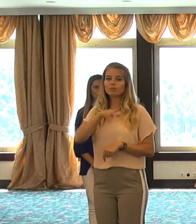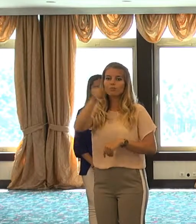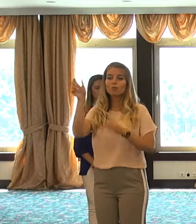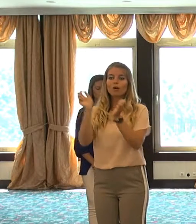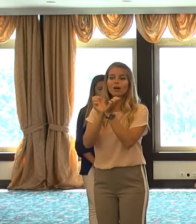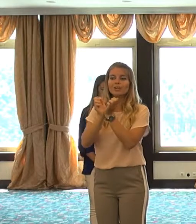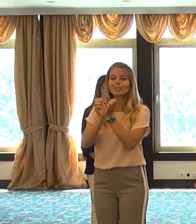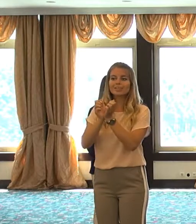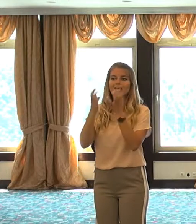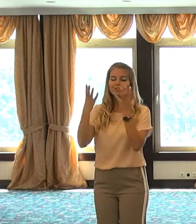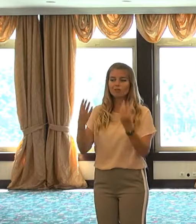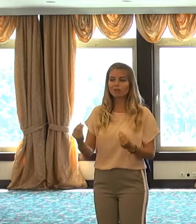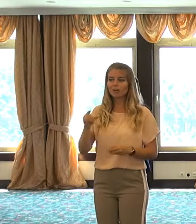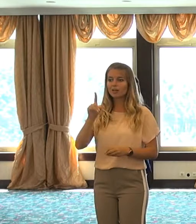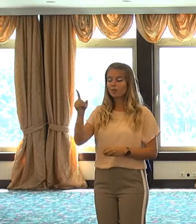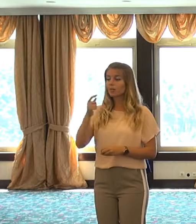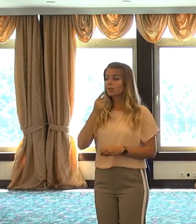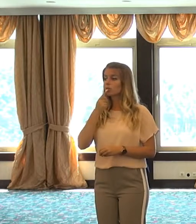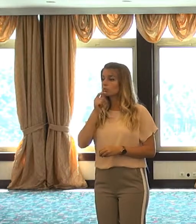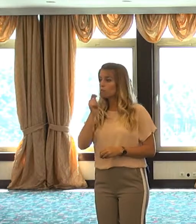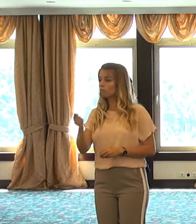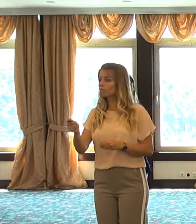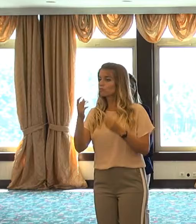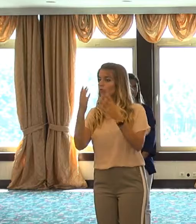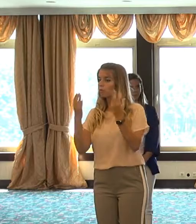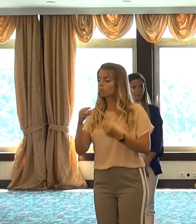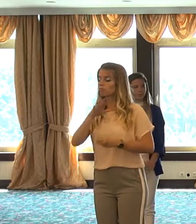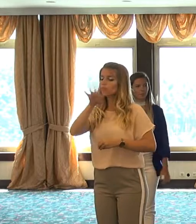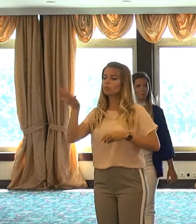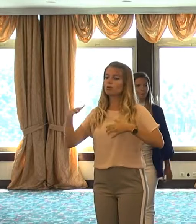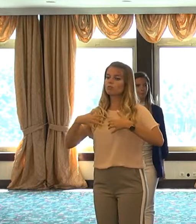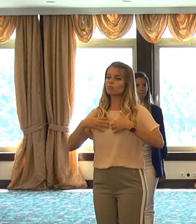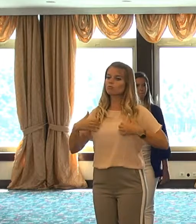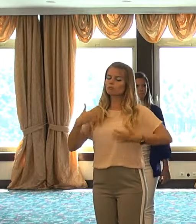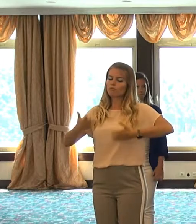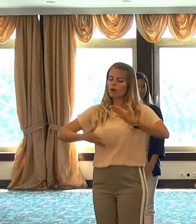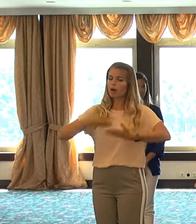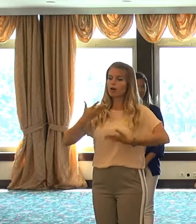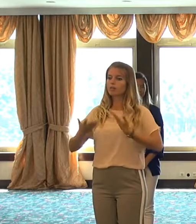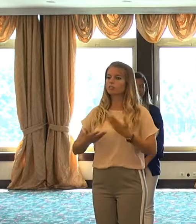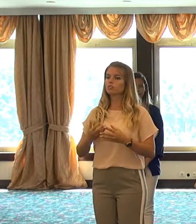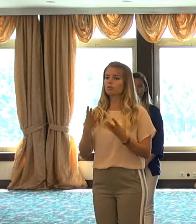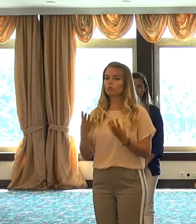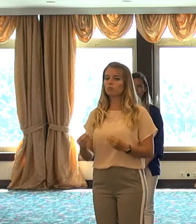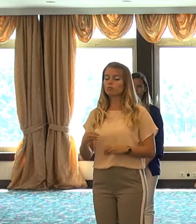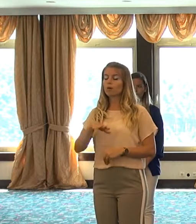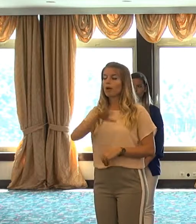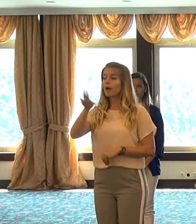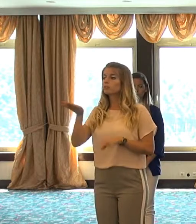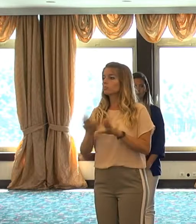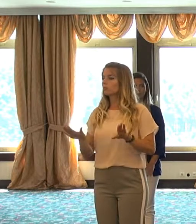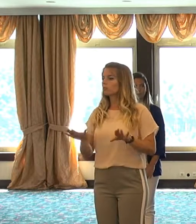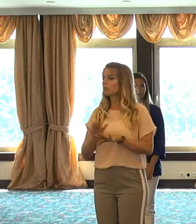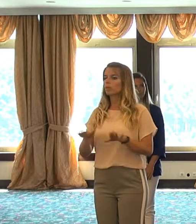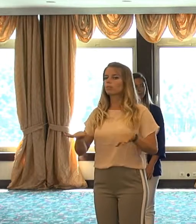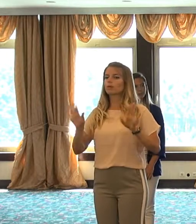bir parçası olarak, bir sözcüsü olarak bundan gurur duyuyorum, ayrı bir heyecan duyuyorum. Her şey bitti mi?